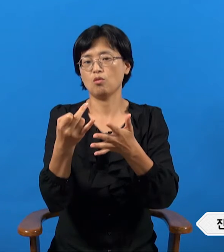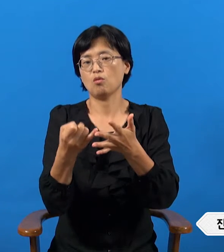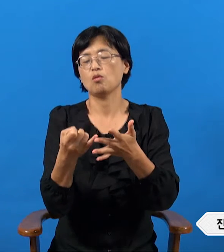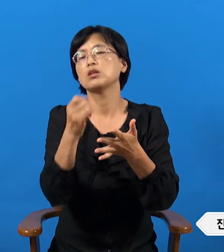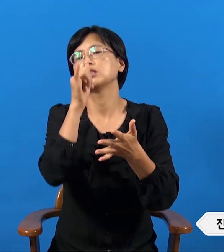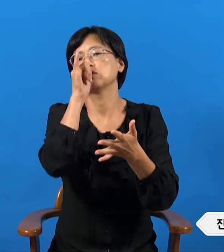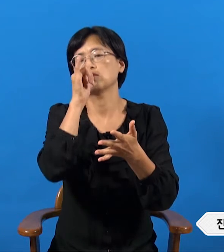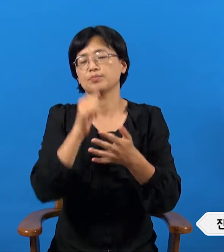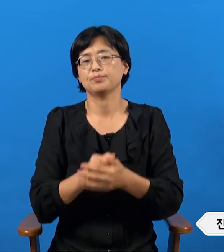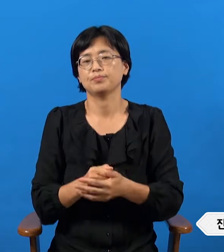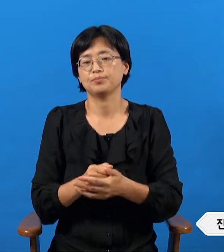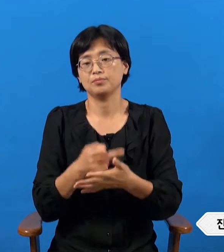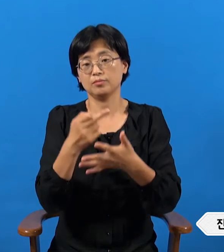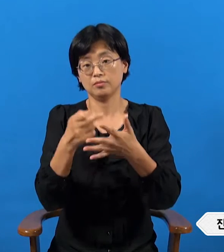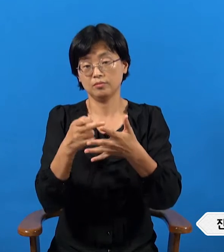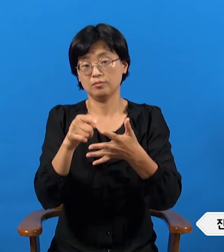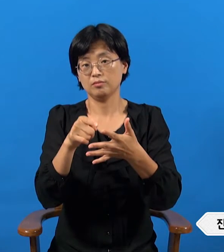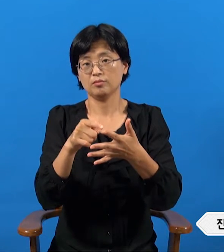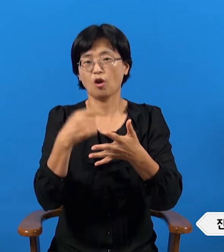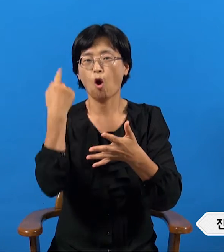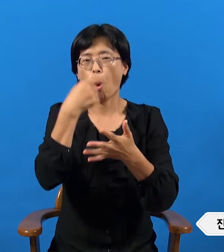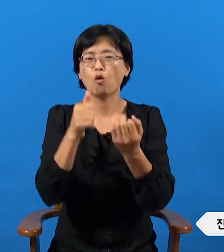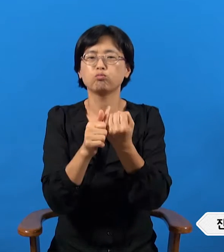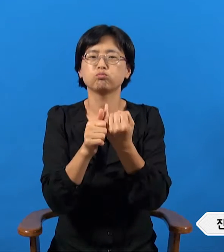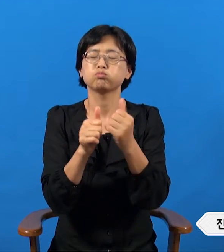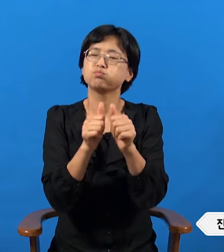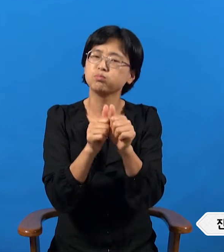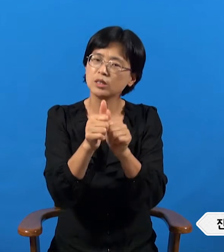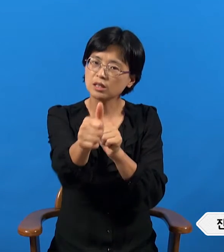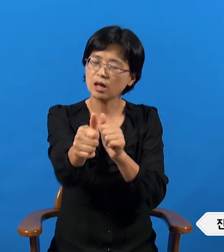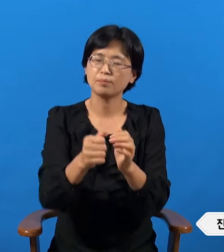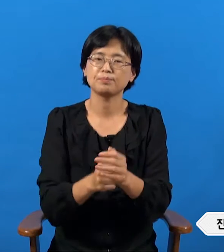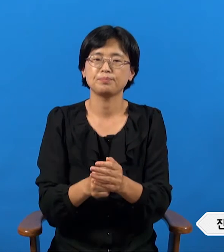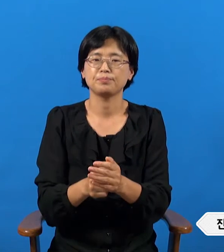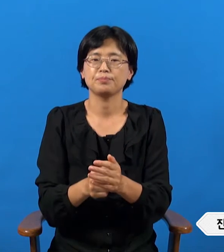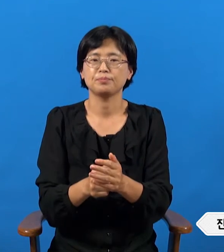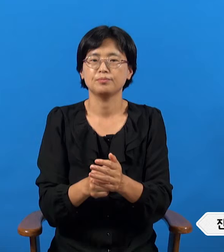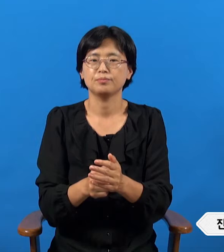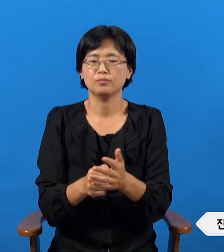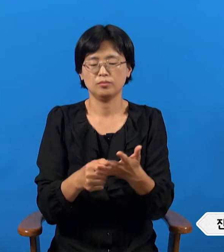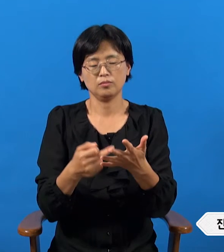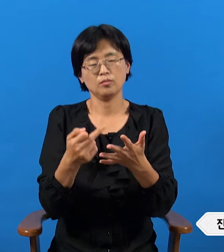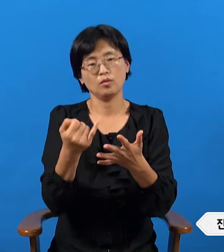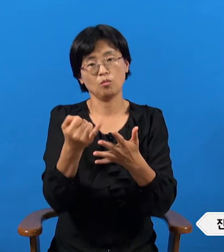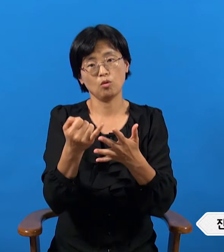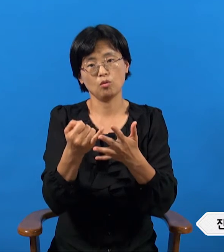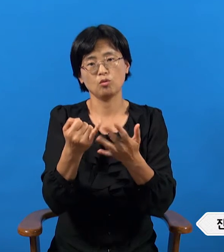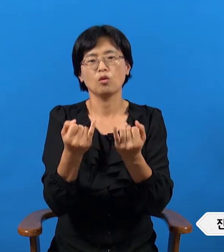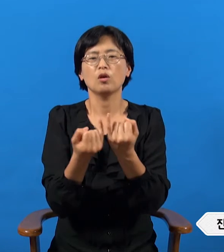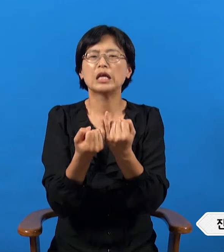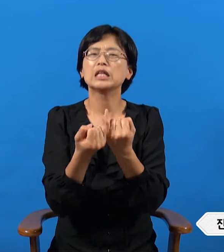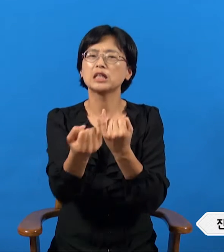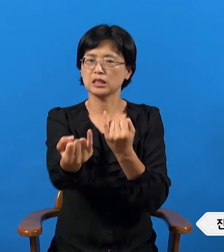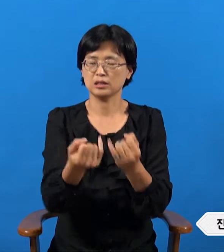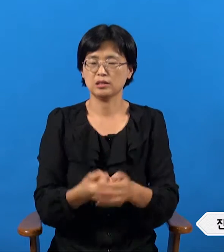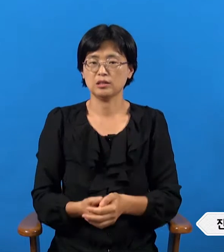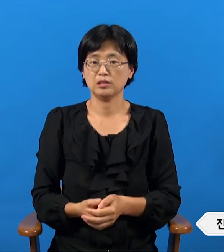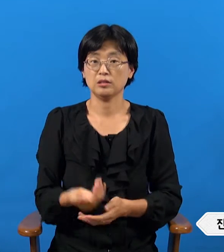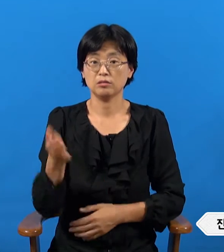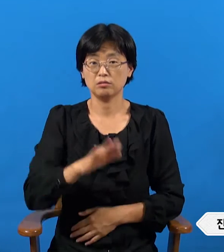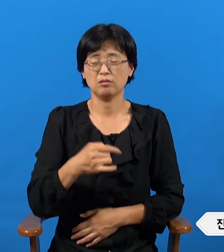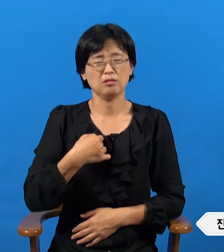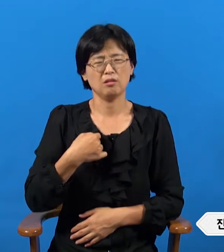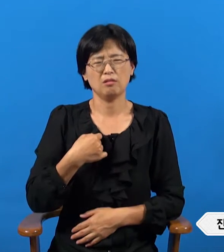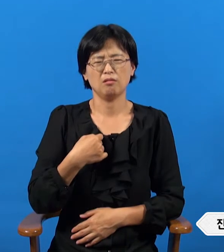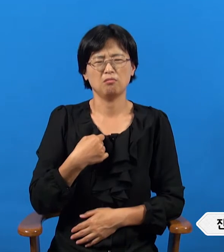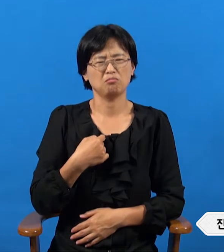여동생이 있습니다. 남동생은 아주 참 잘생겼습니다. 여동생은 참 이쁩니다. 그런데 저는